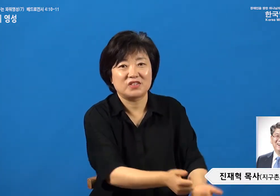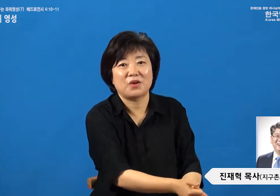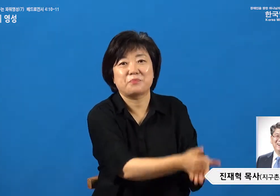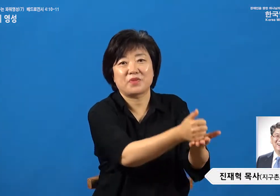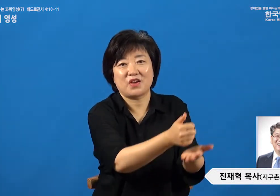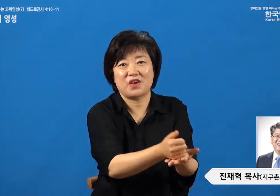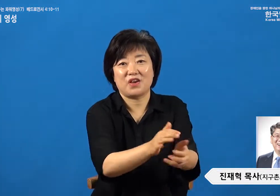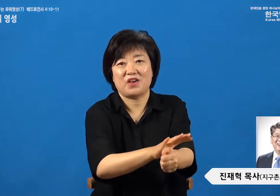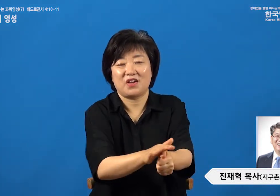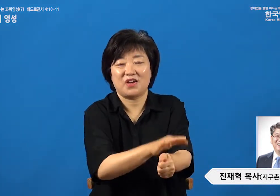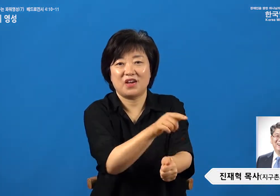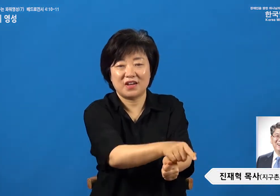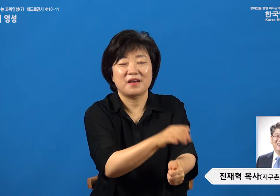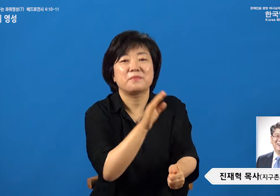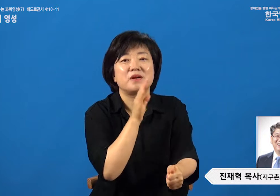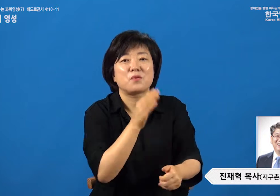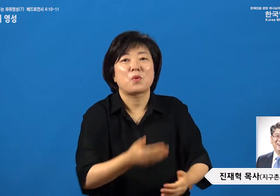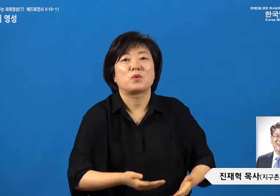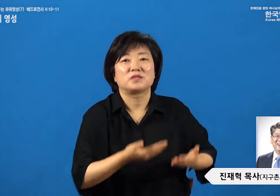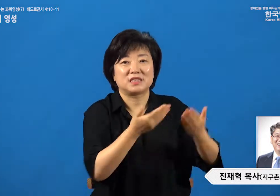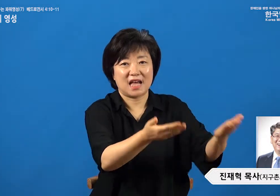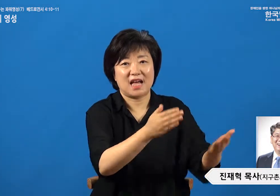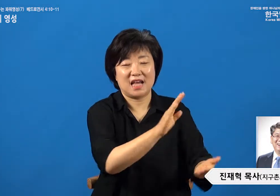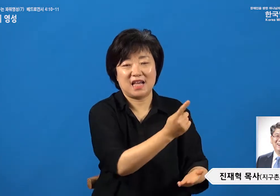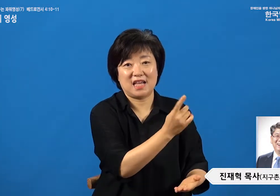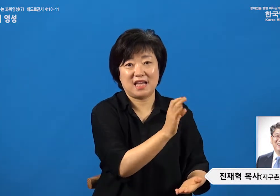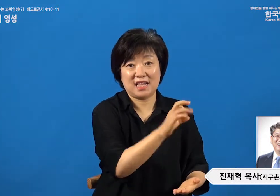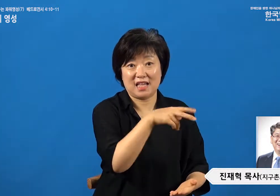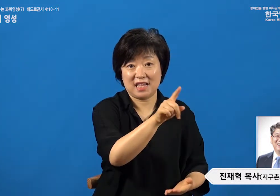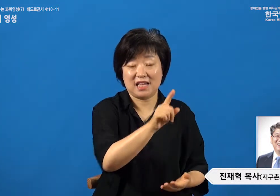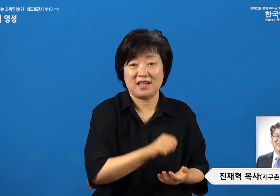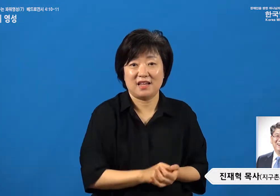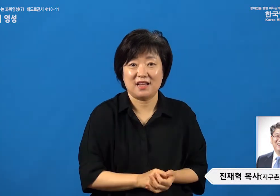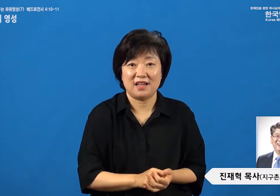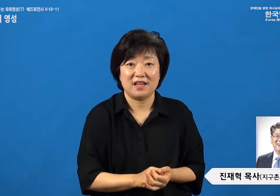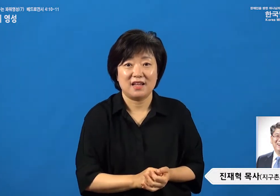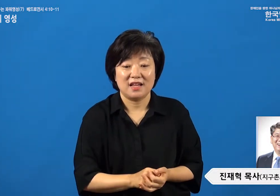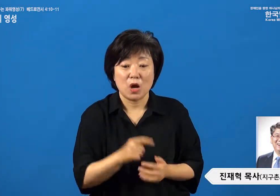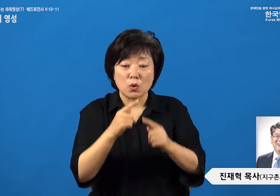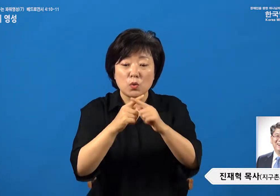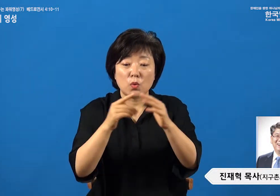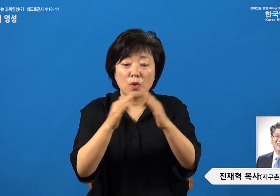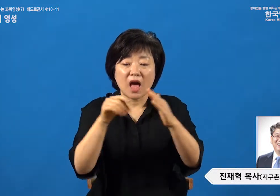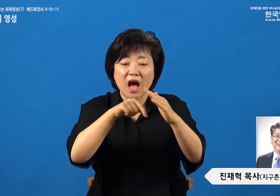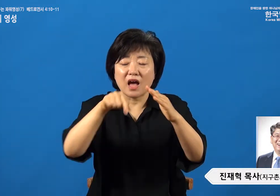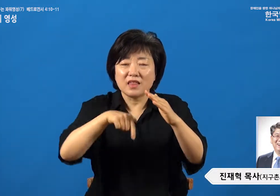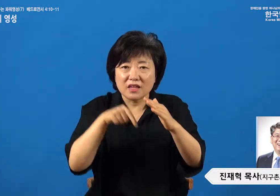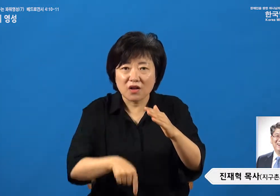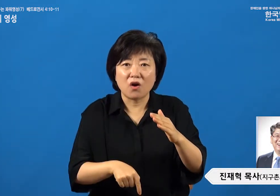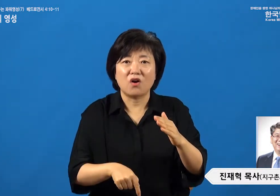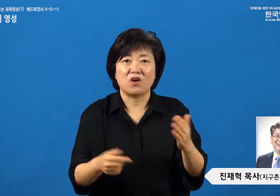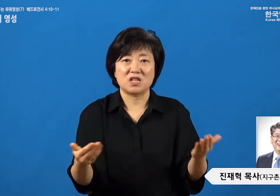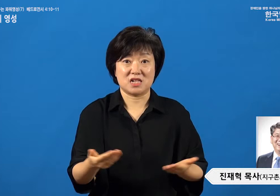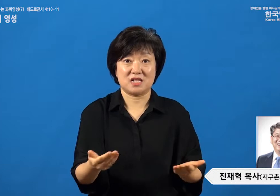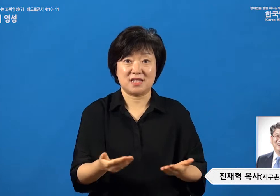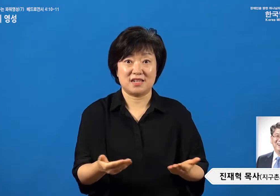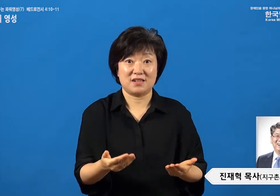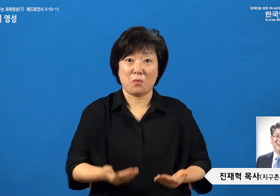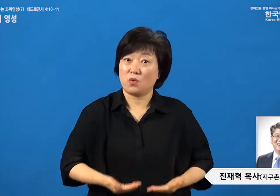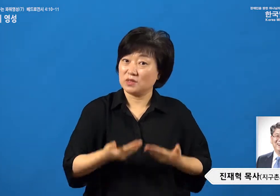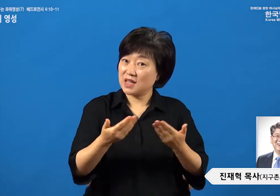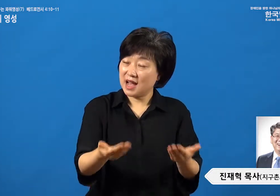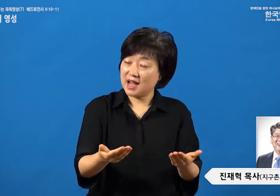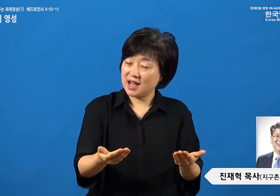그것이 봉사다라고 말씀하시며, 우리의 봉사는 단순히 교회의 사역뿐만이 아니라